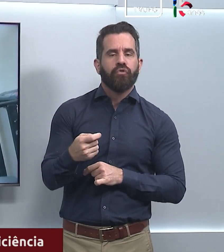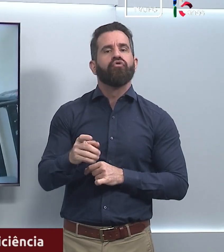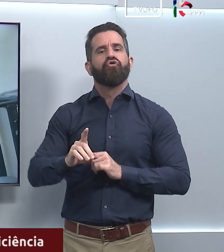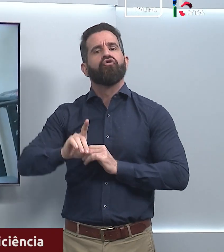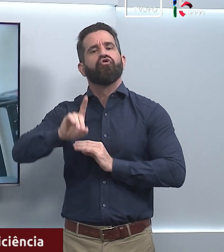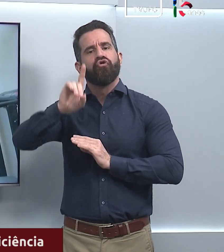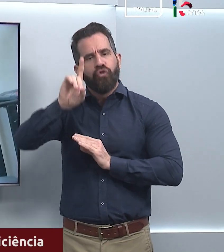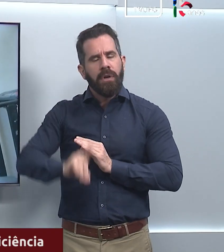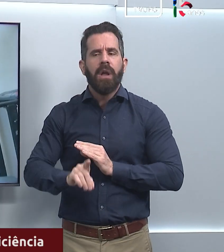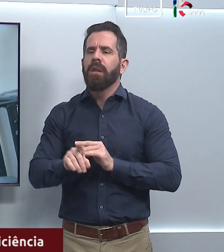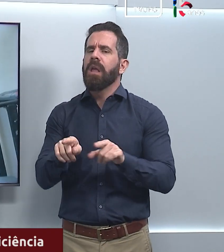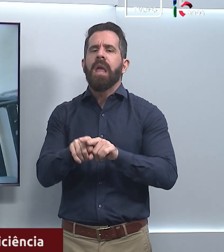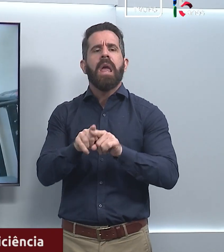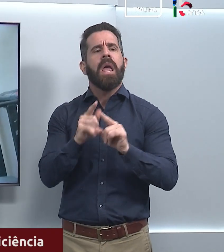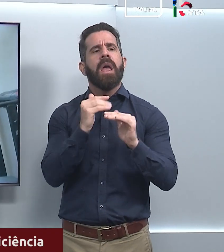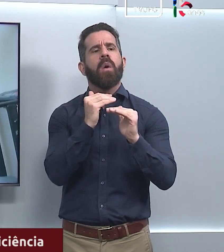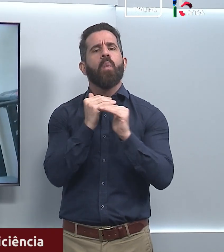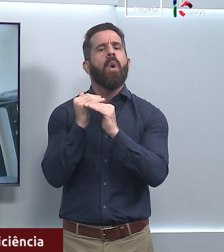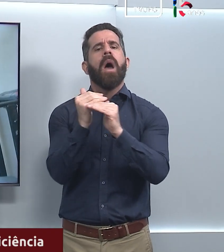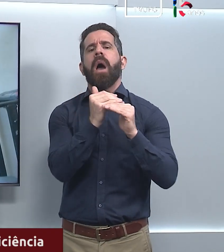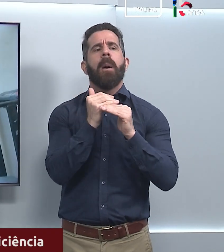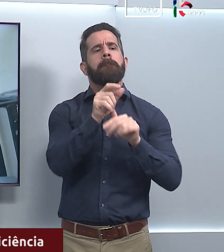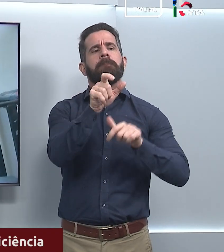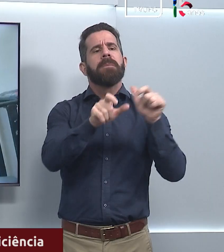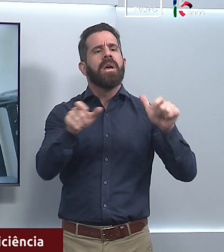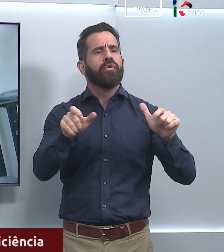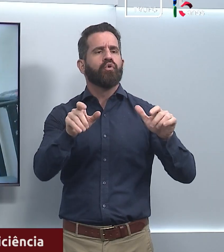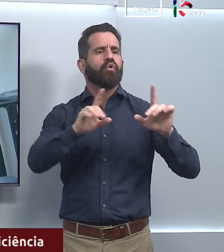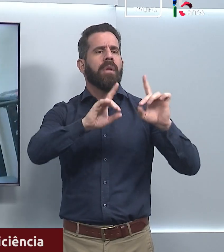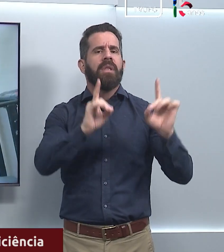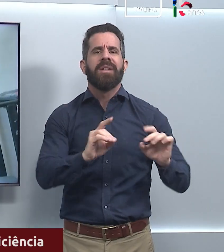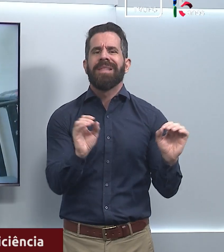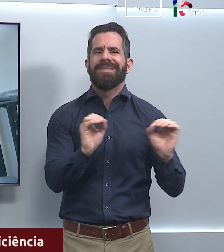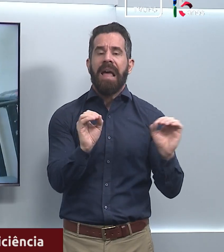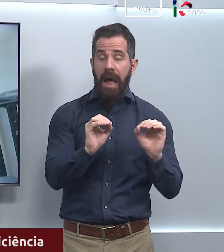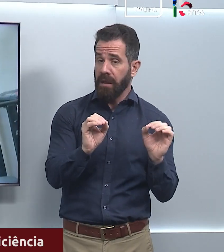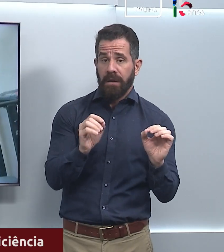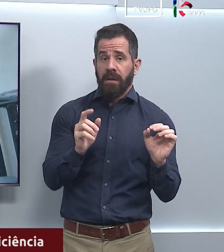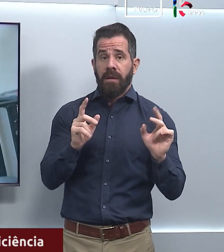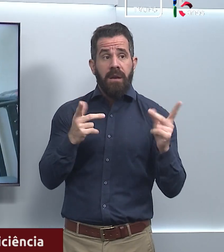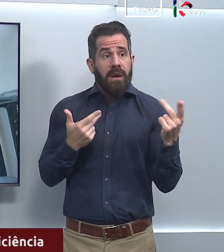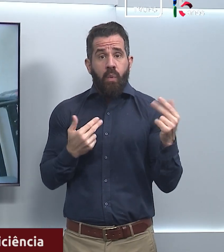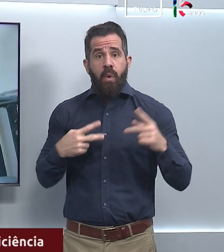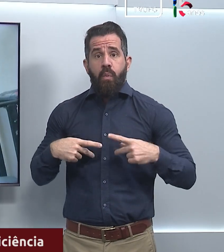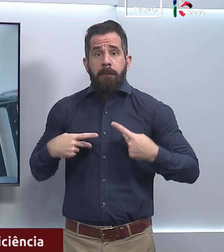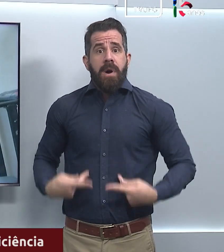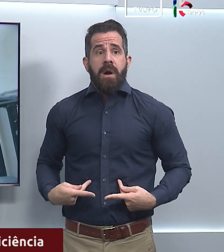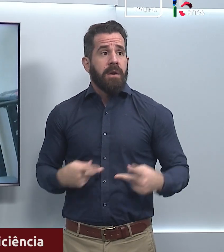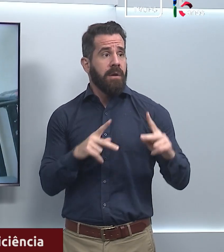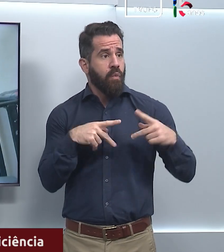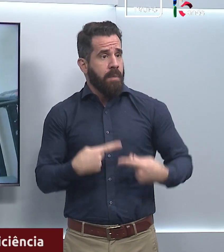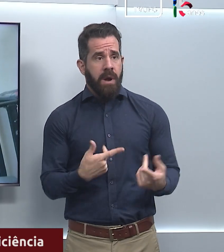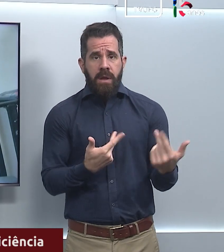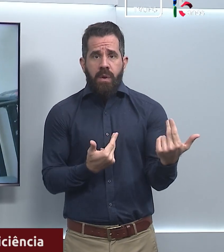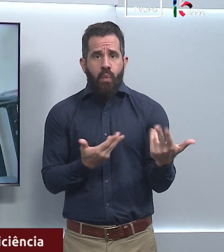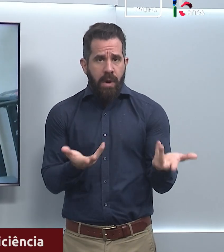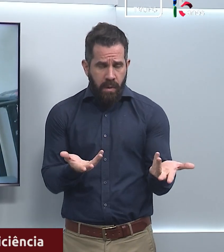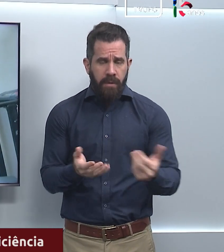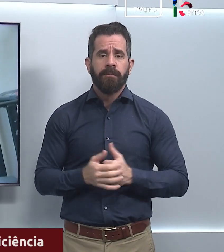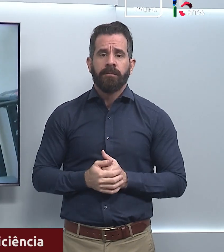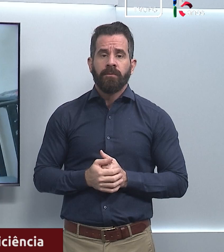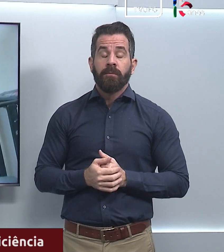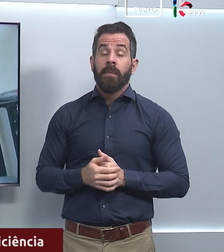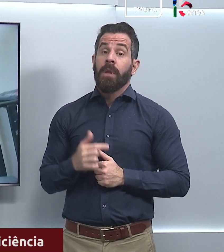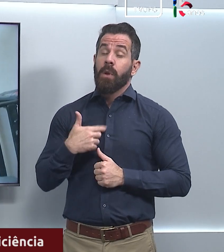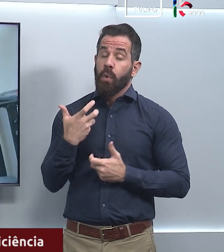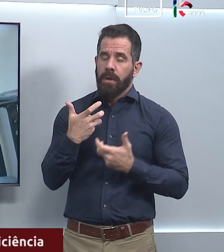exercitar, tanto quanto as pessoas sem deficiência, a condição humana. Então, eu queria assim, destacar que